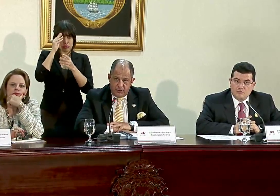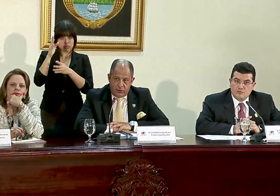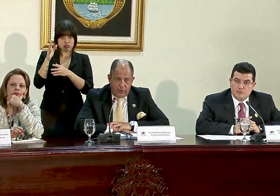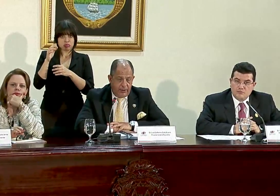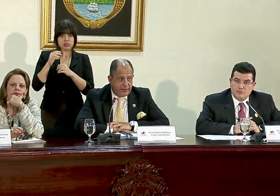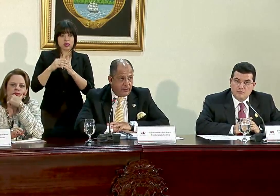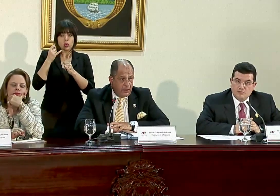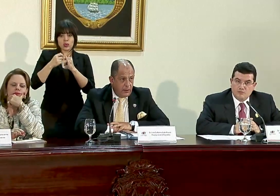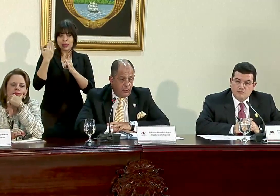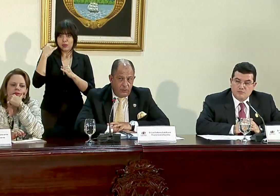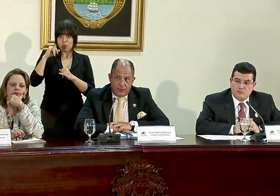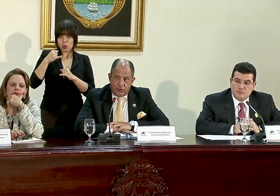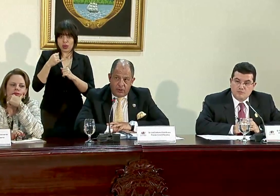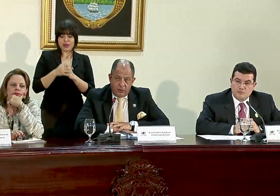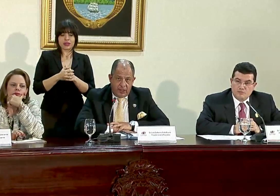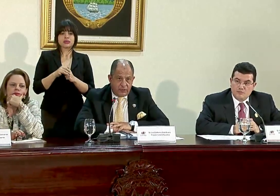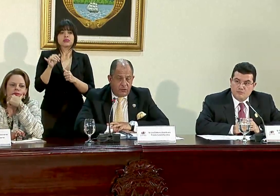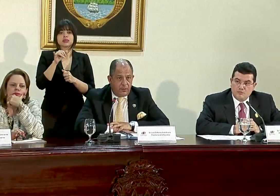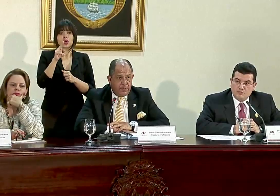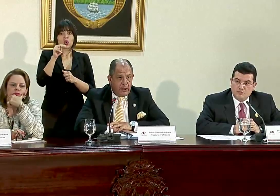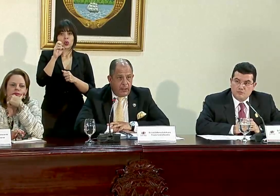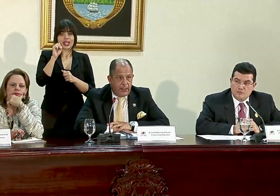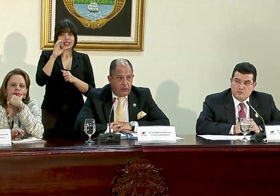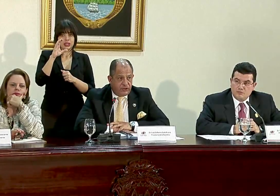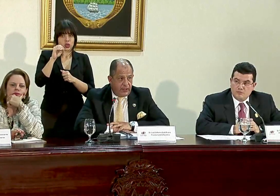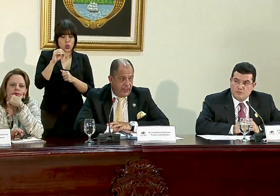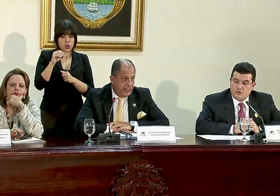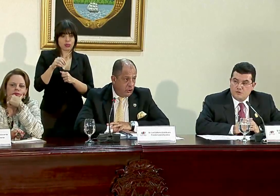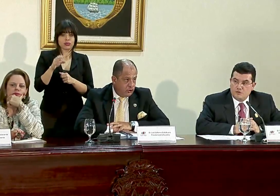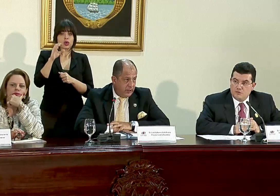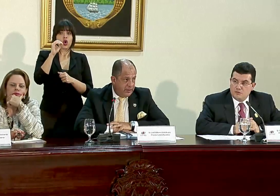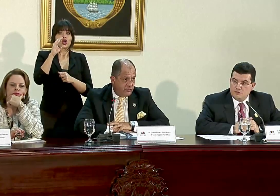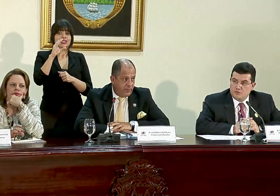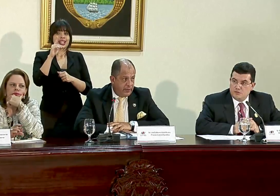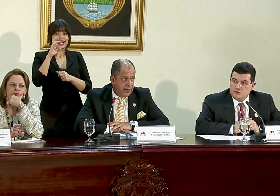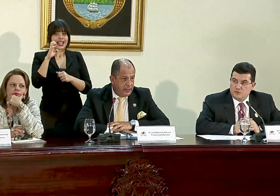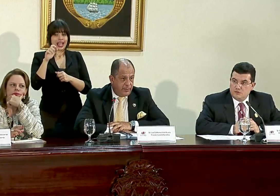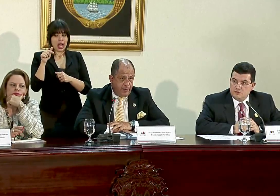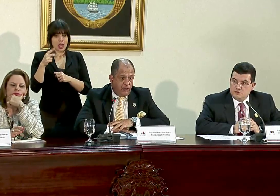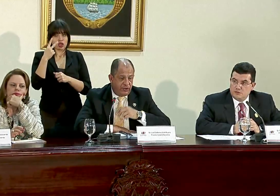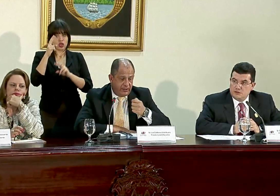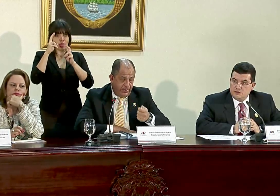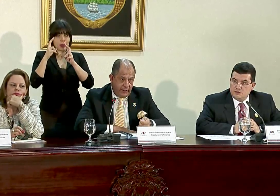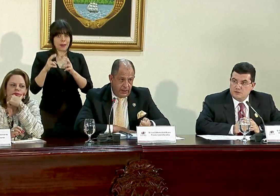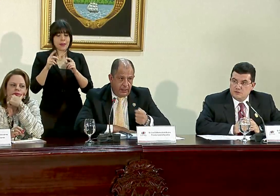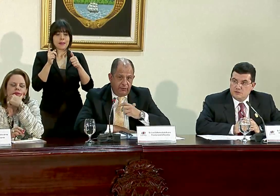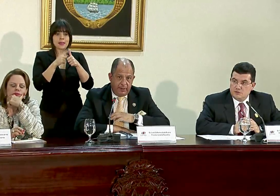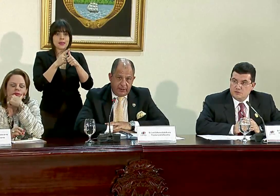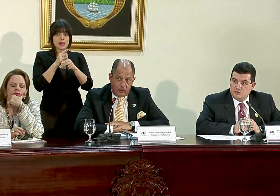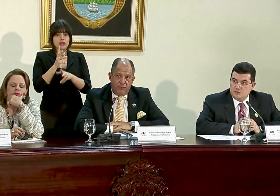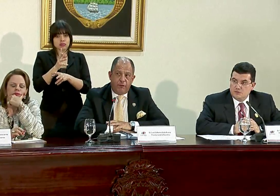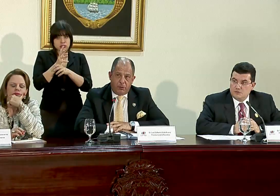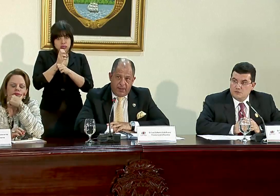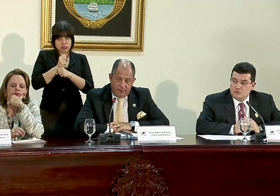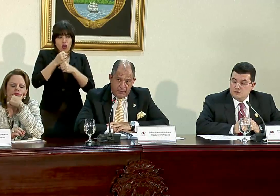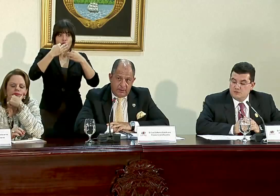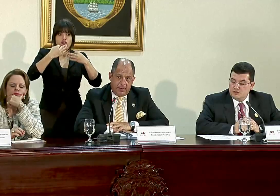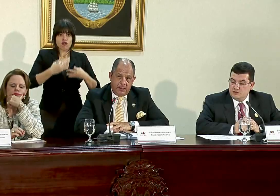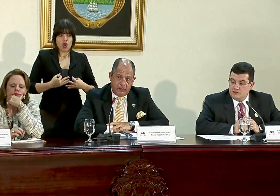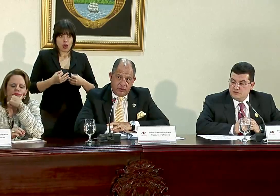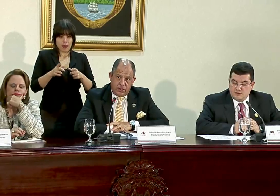cancillería el próximo jueves lo mismo con la UNESCO en la OCDE hay dos temas fundamentales primero recibir la invitación